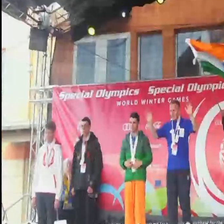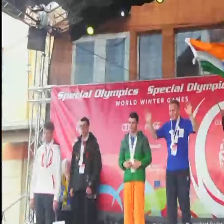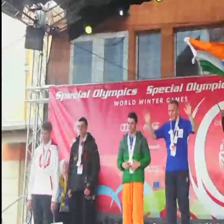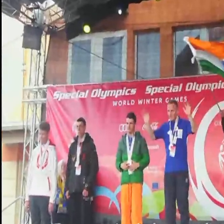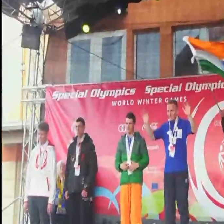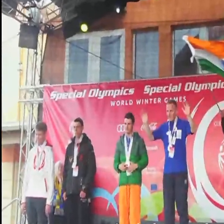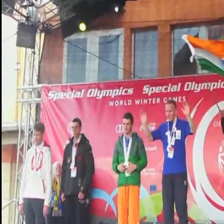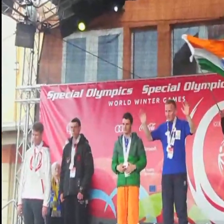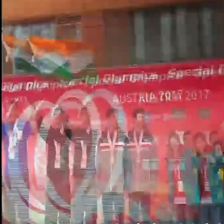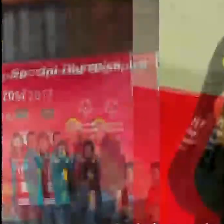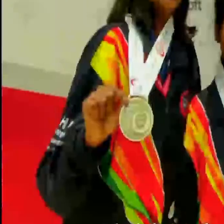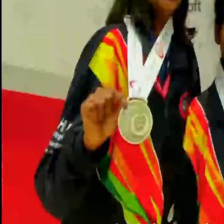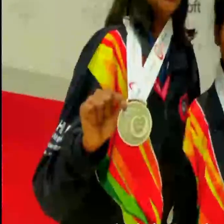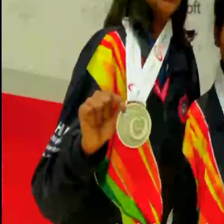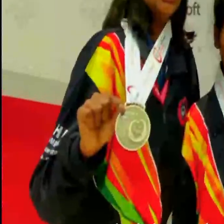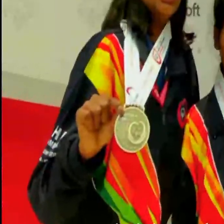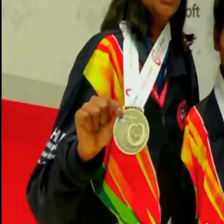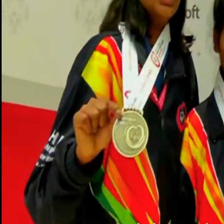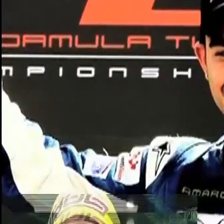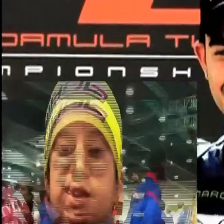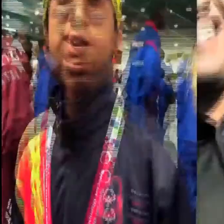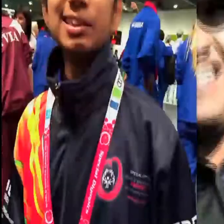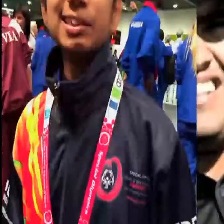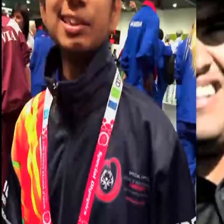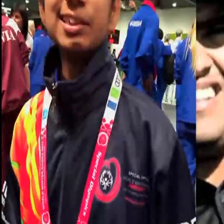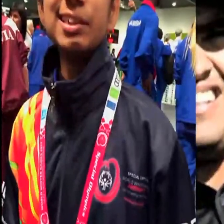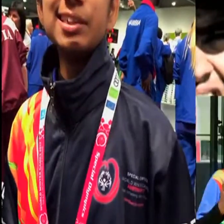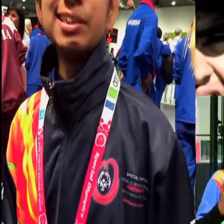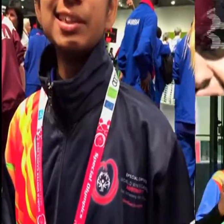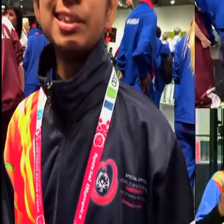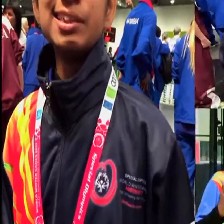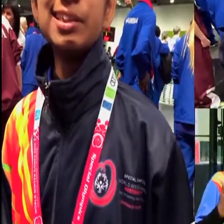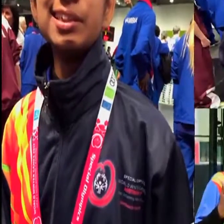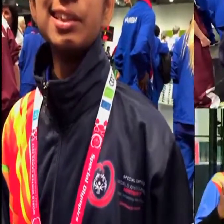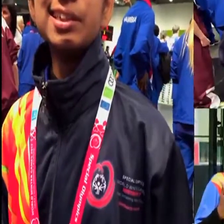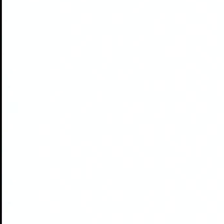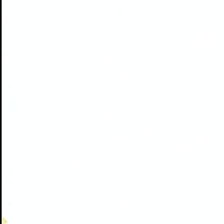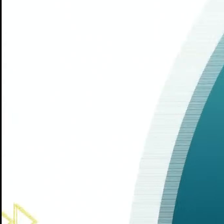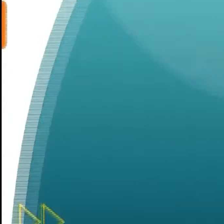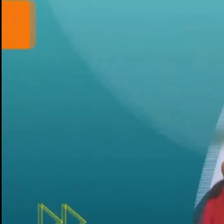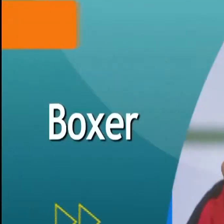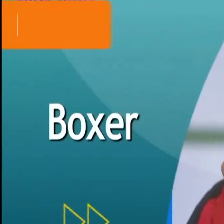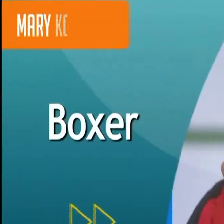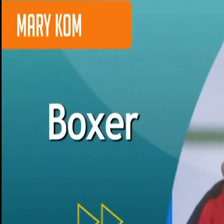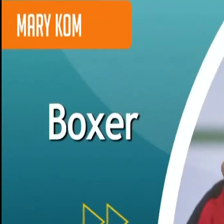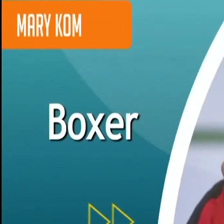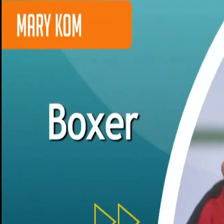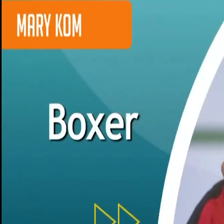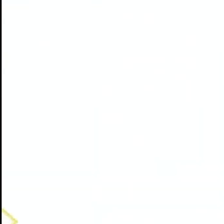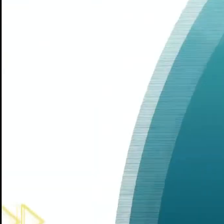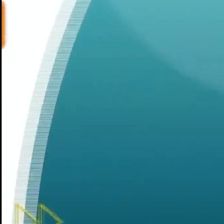रास्ता स्वयं चुने। कोई मन चाहा केंद्र चुने,